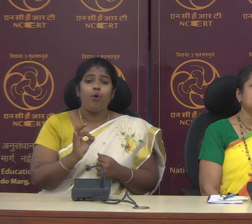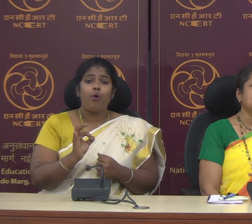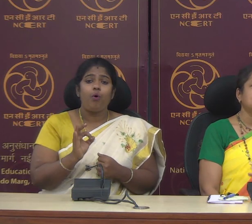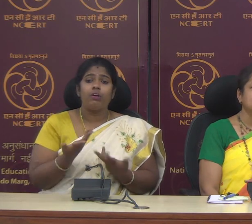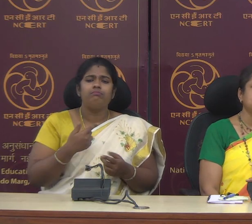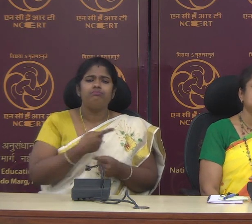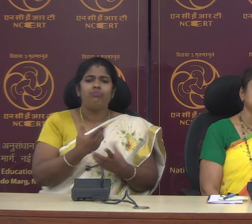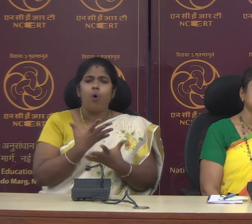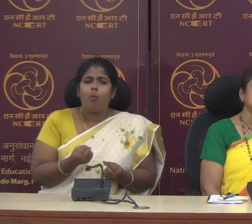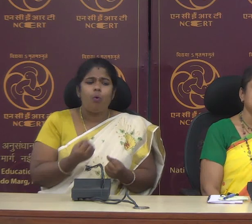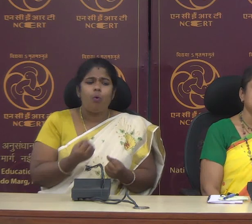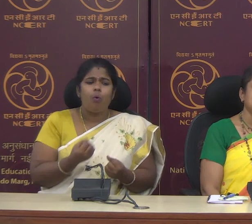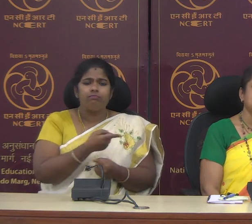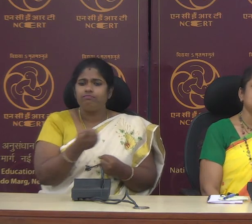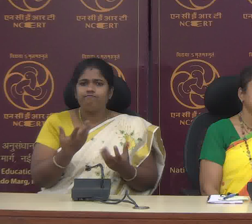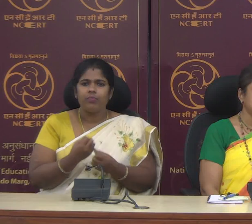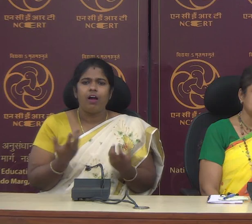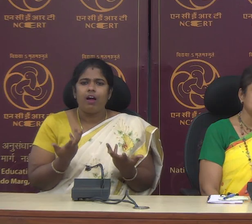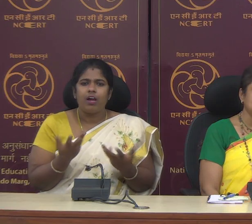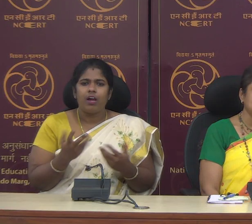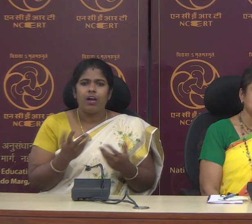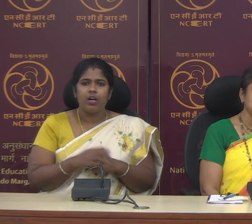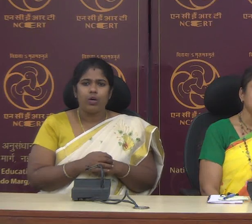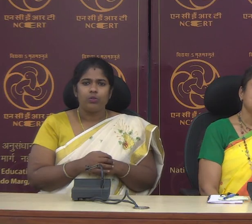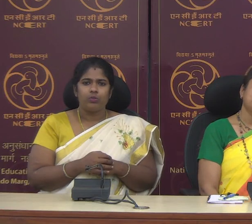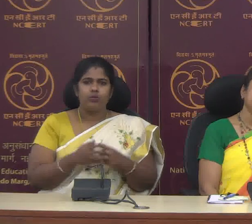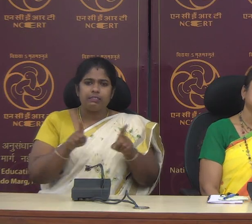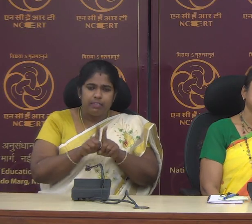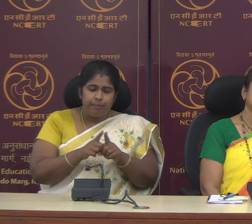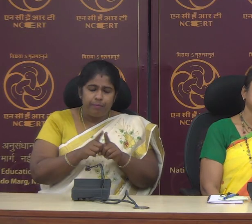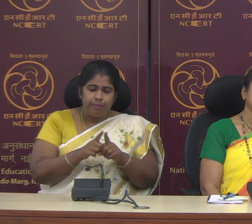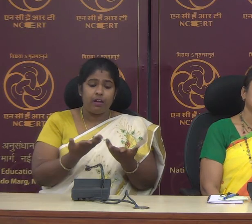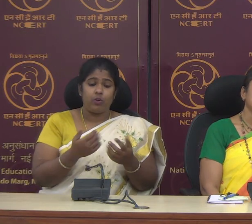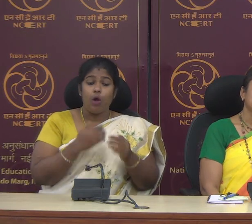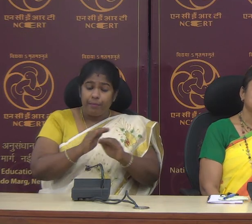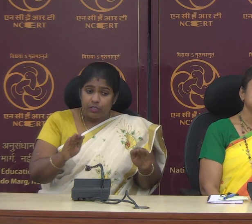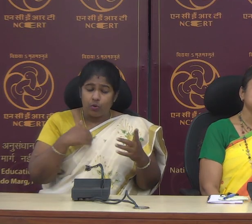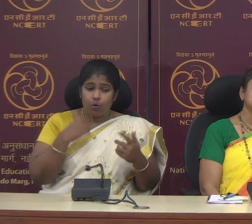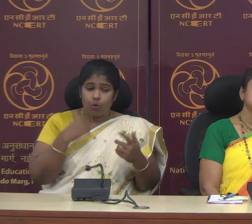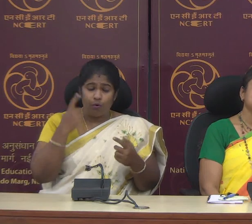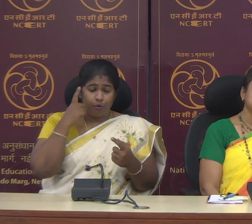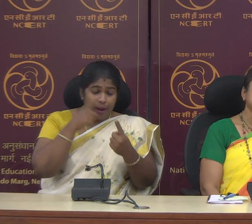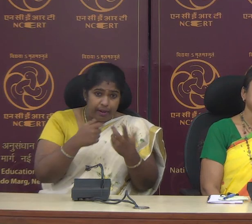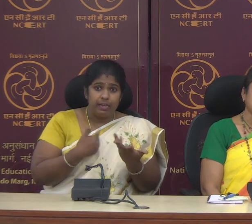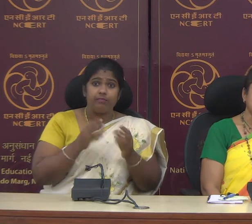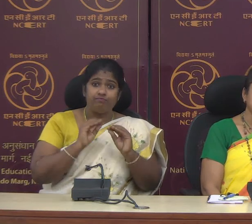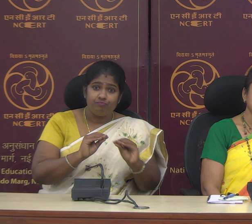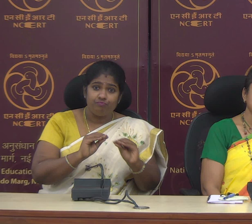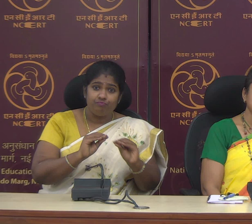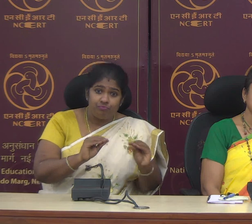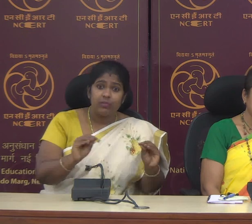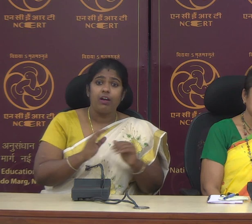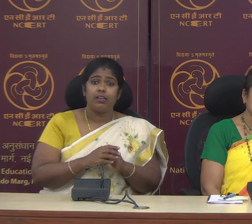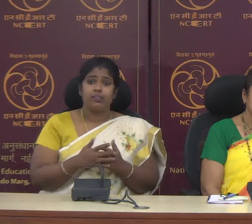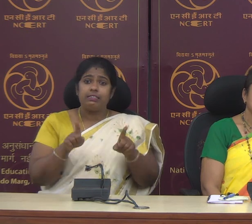आवश्यकता के अनुरूप शिक्षण अधिगम सामग्री में परिवर्तन करना है और फिर बच्चे को उसकी ज़रूरत के मुताबिक